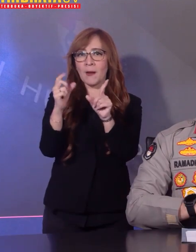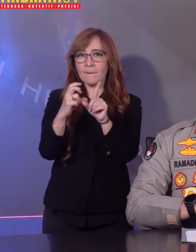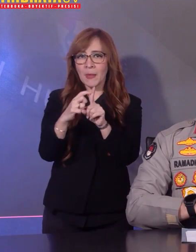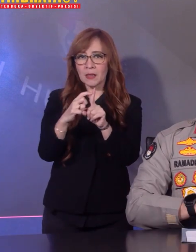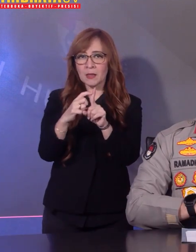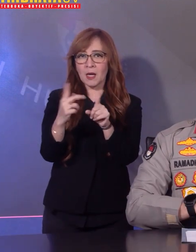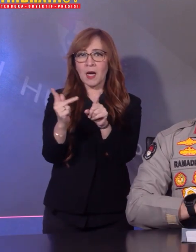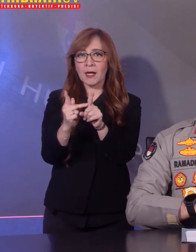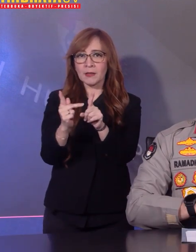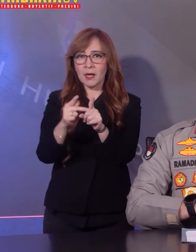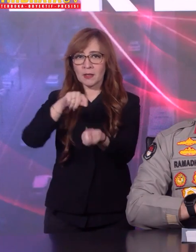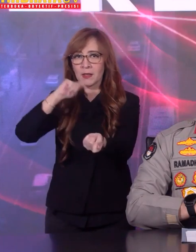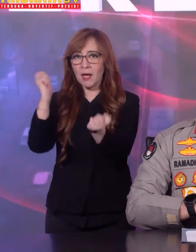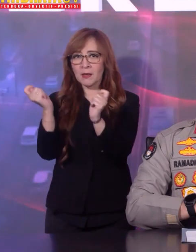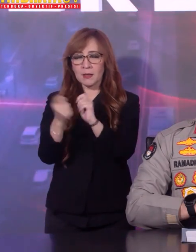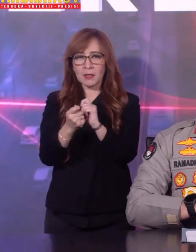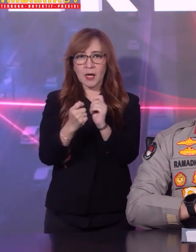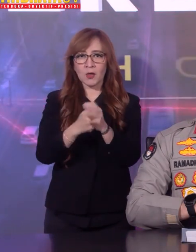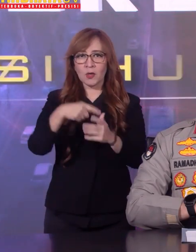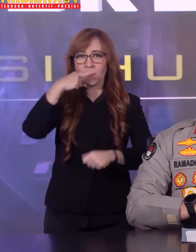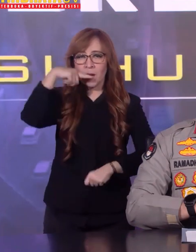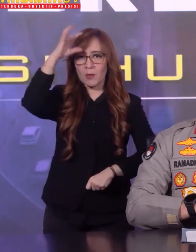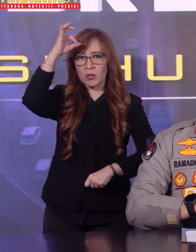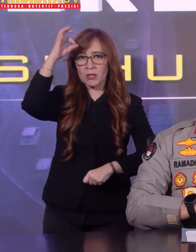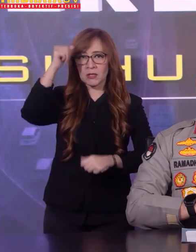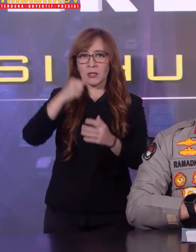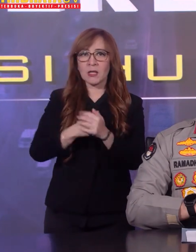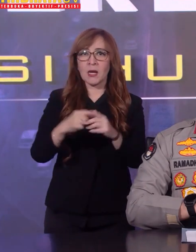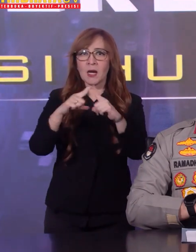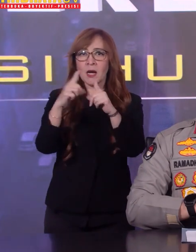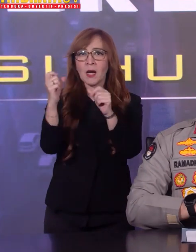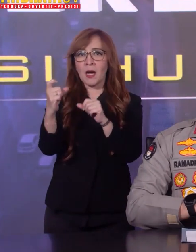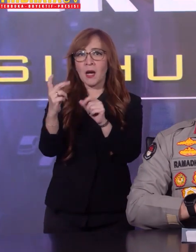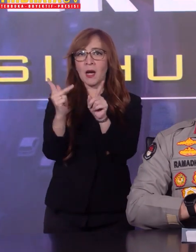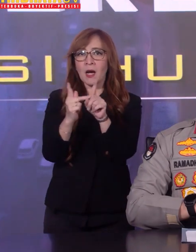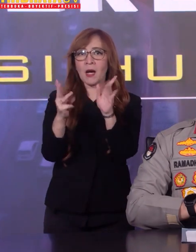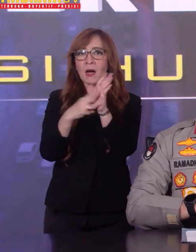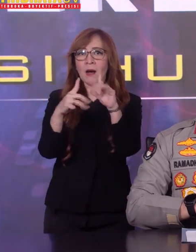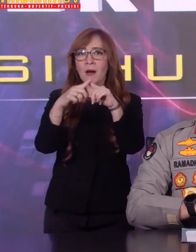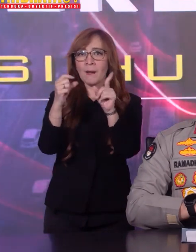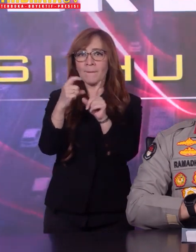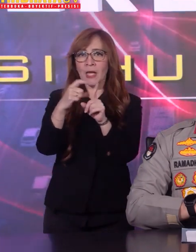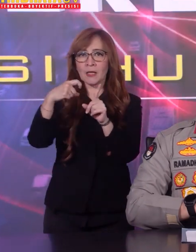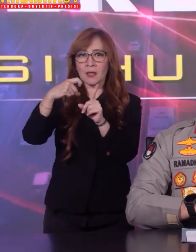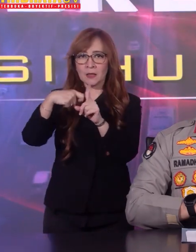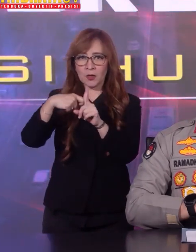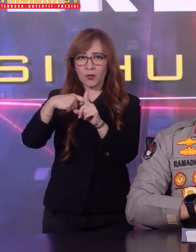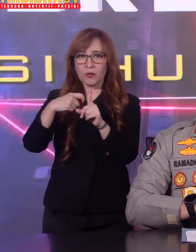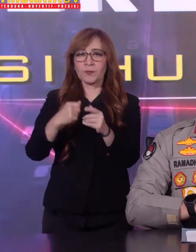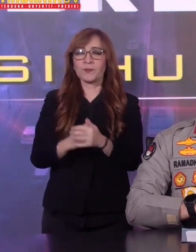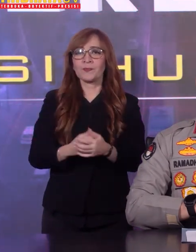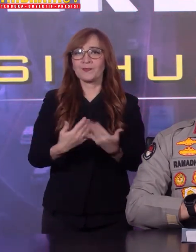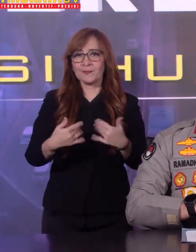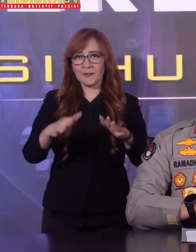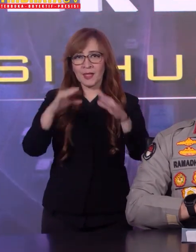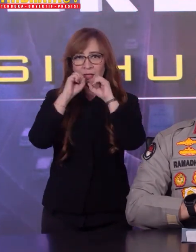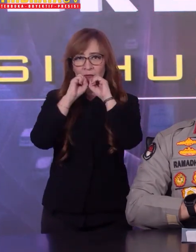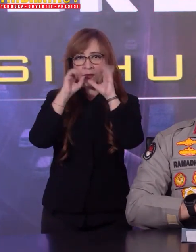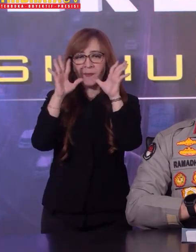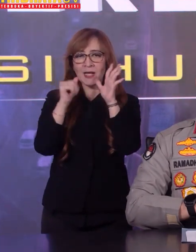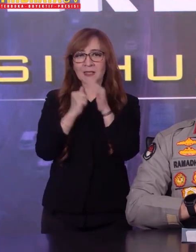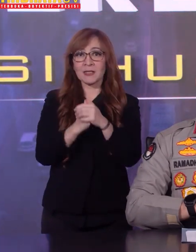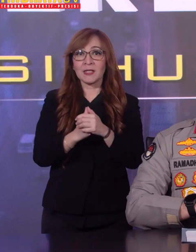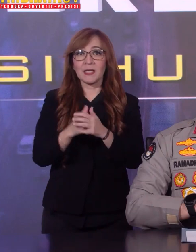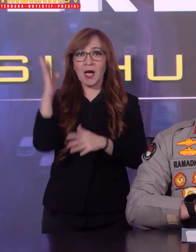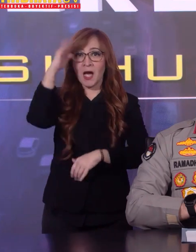mm digantikan oleh irjenul Ahmad kartiko sik MH demikian informasi yang dapat